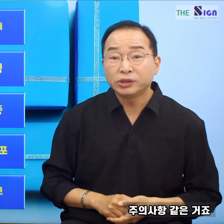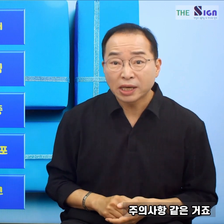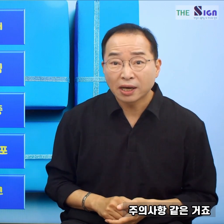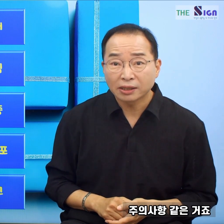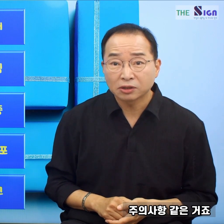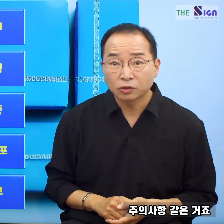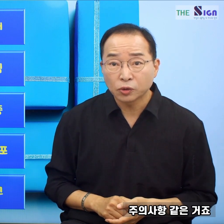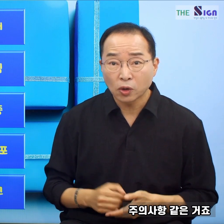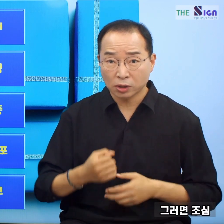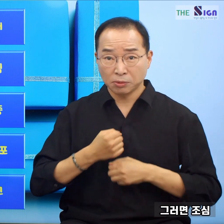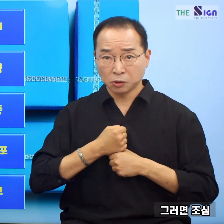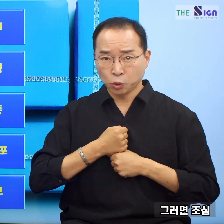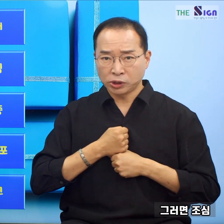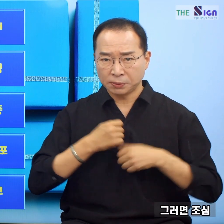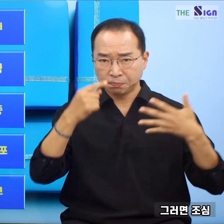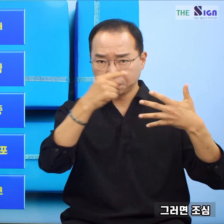주의사항 같은 거죠. 그러면 조심.